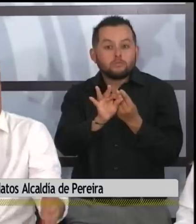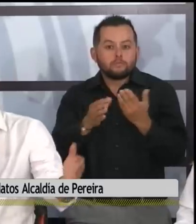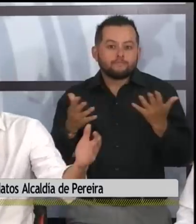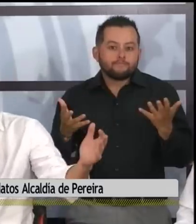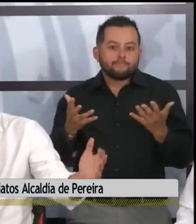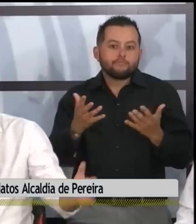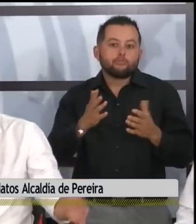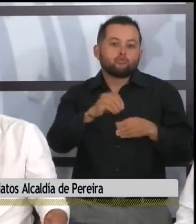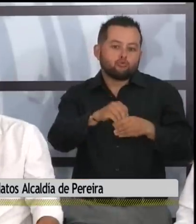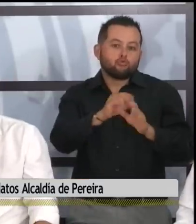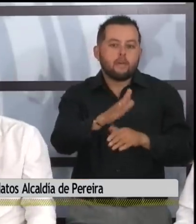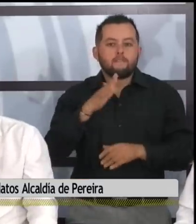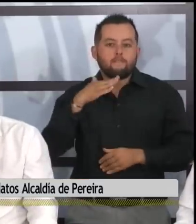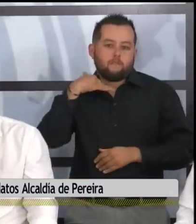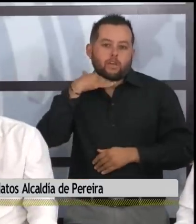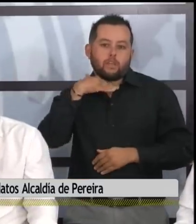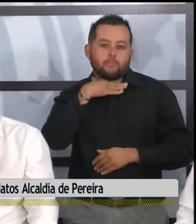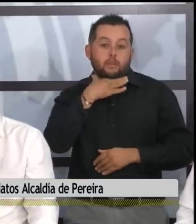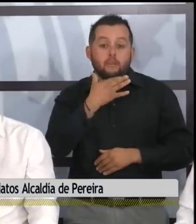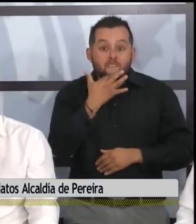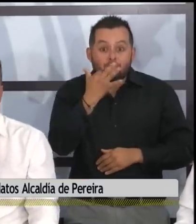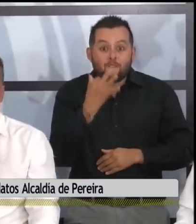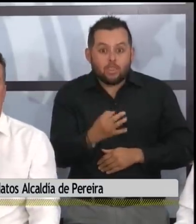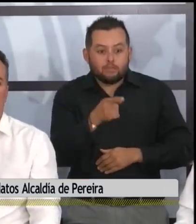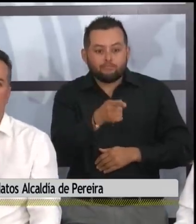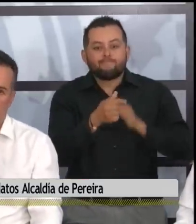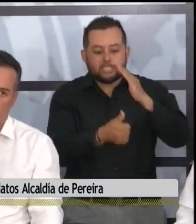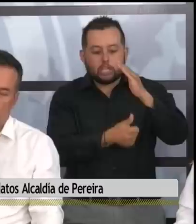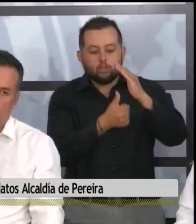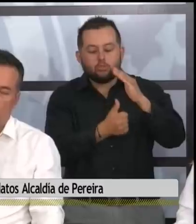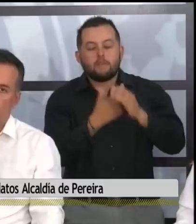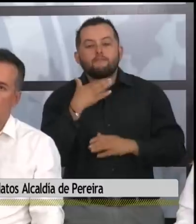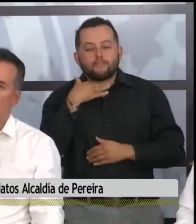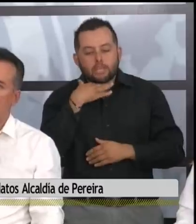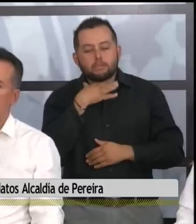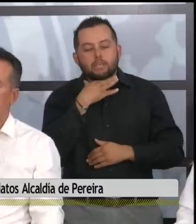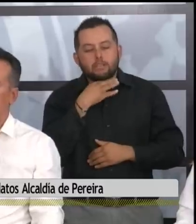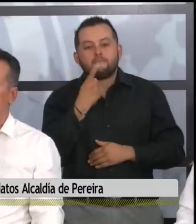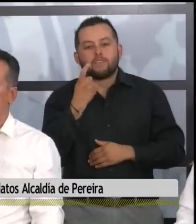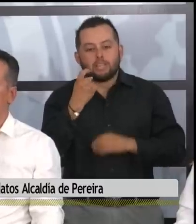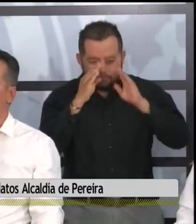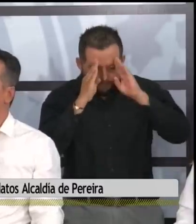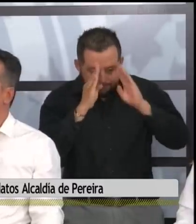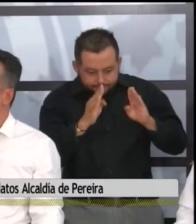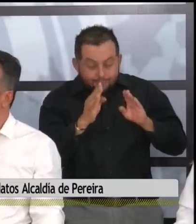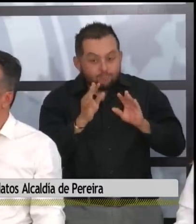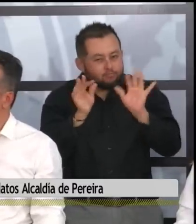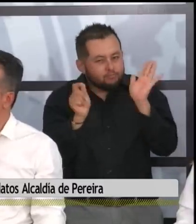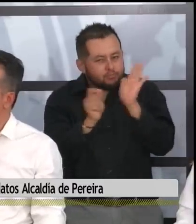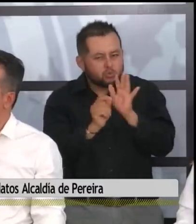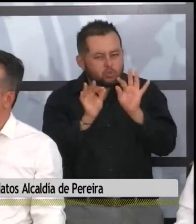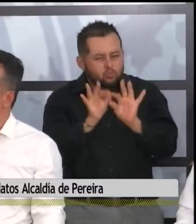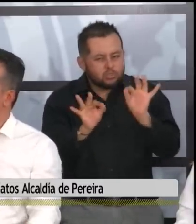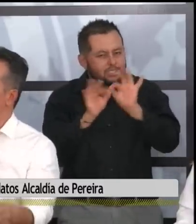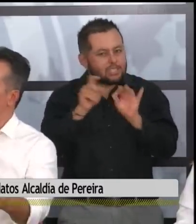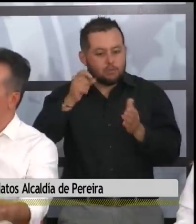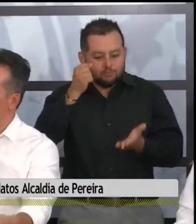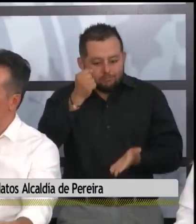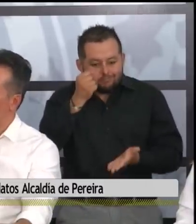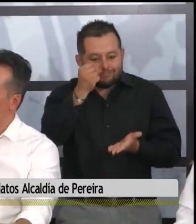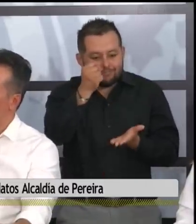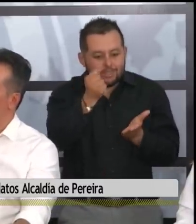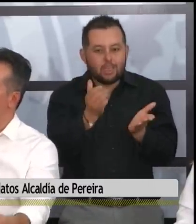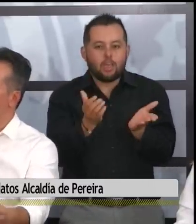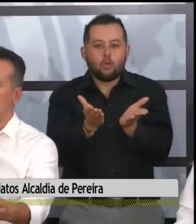una enfermedad. Esa es una patología que hay que atender. Acá lo que necesitamos es invertir mucho en